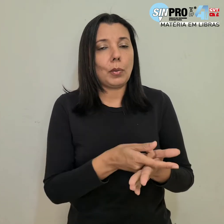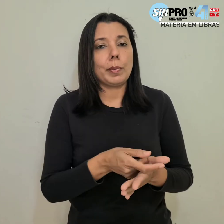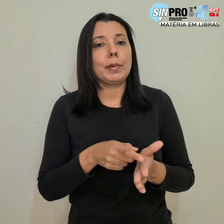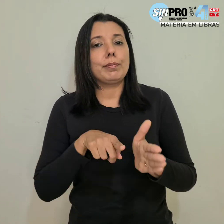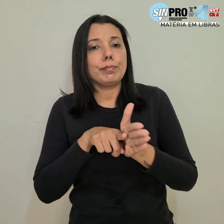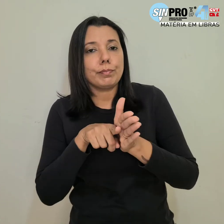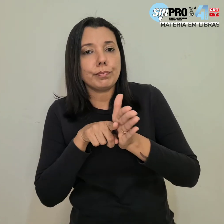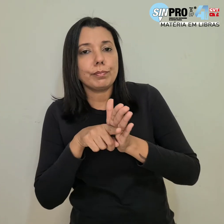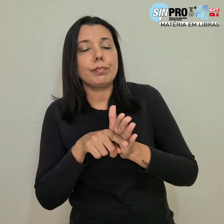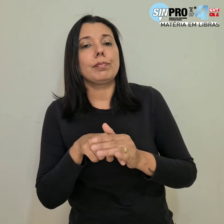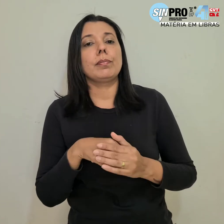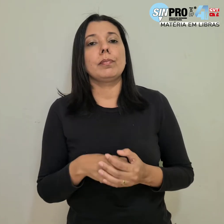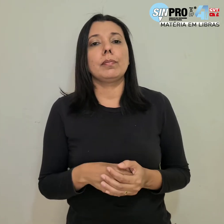testes,